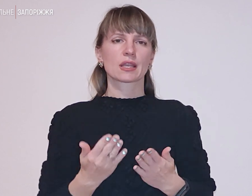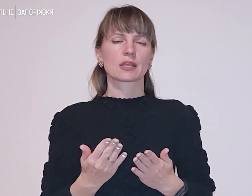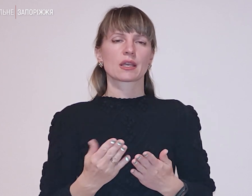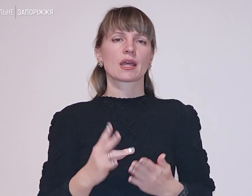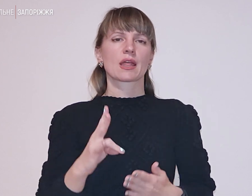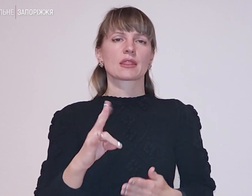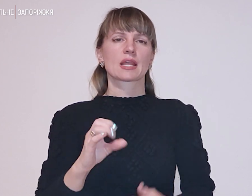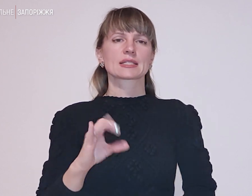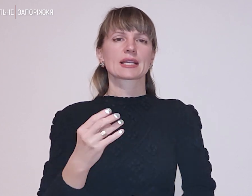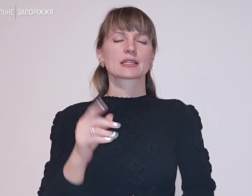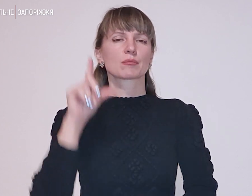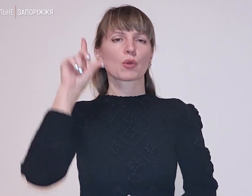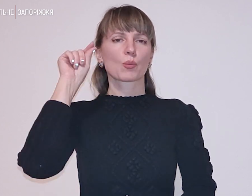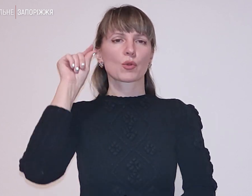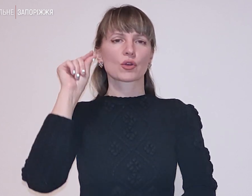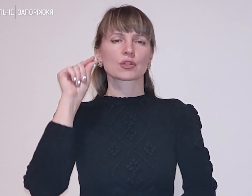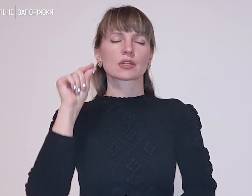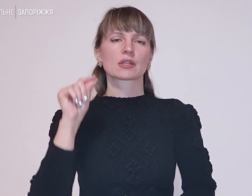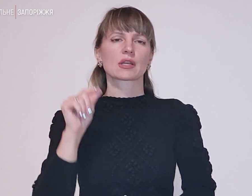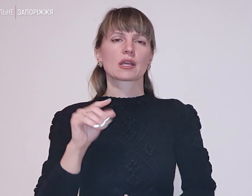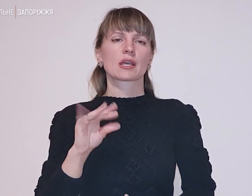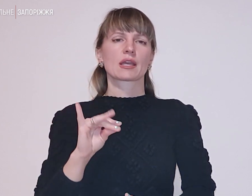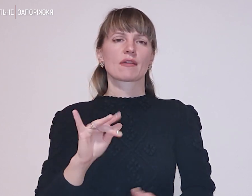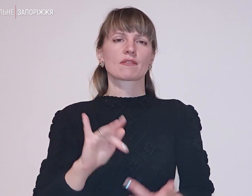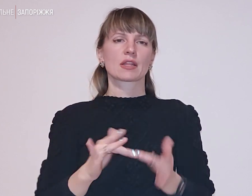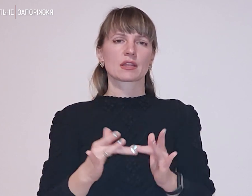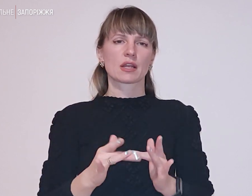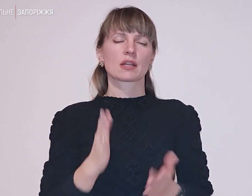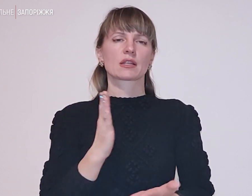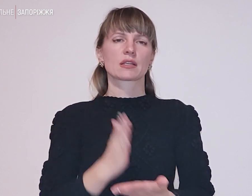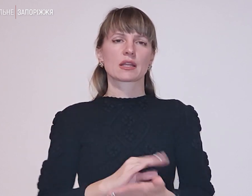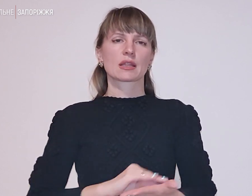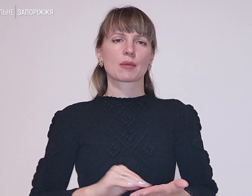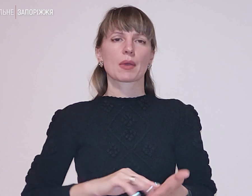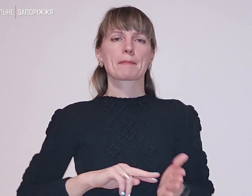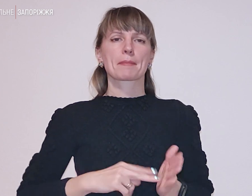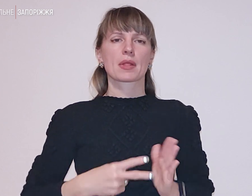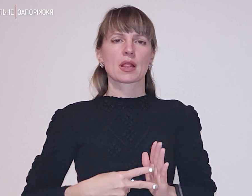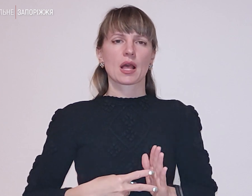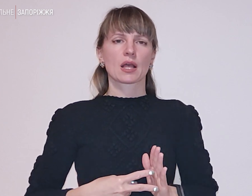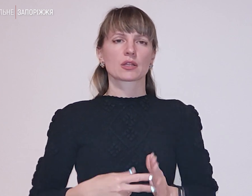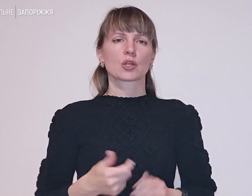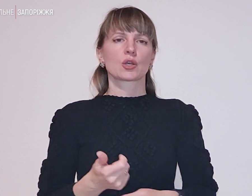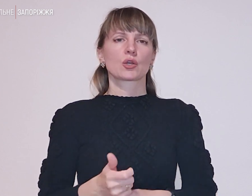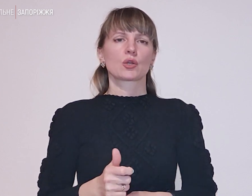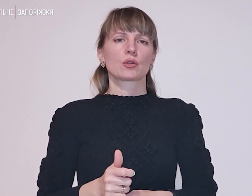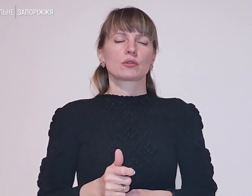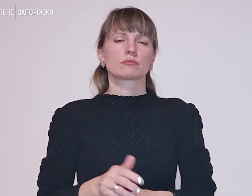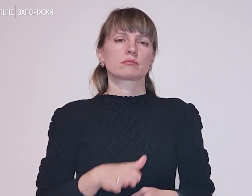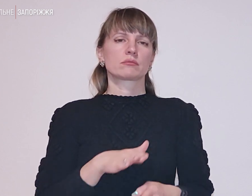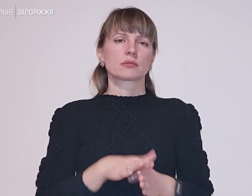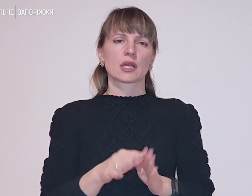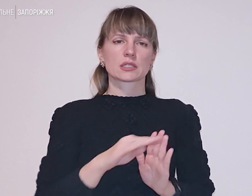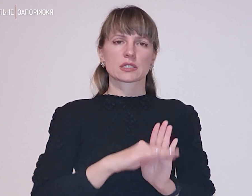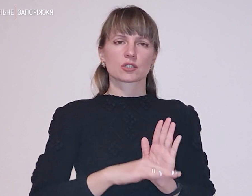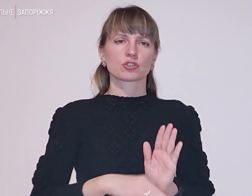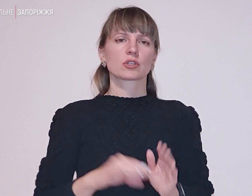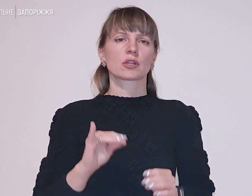сайті бібліотеки і в соціальних мережах опублікований план, досить такий насичений. І